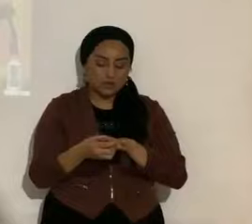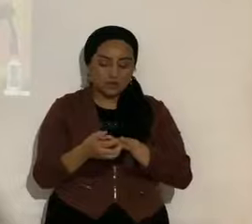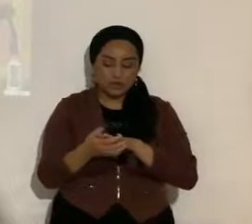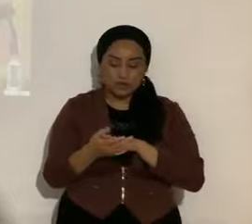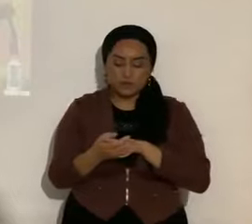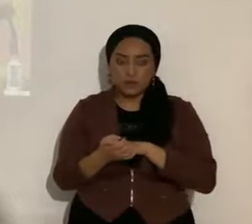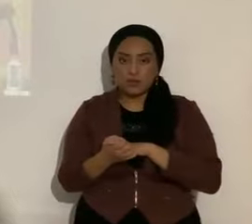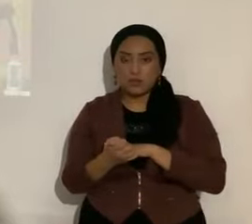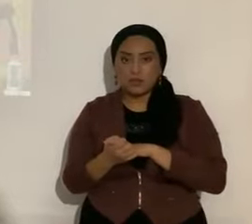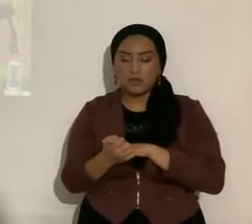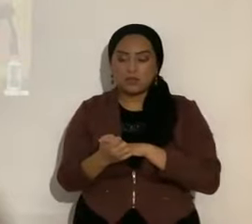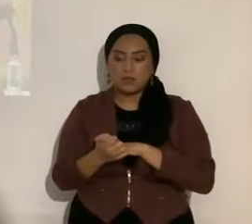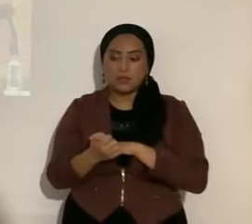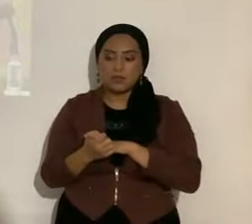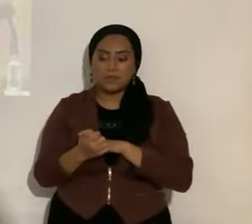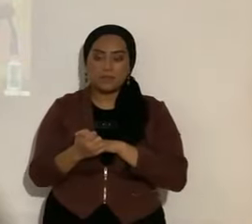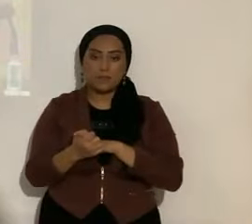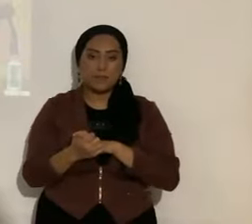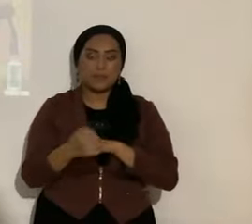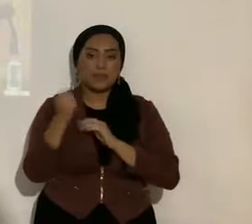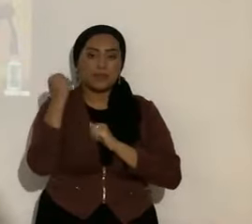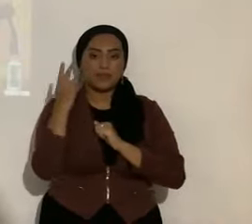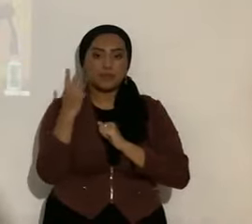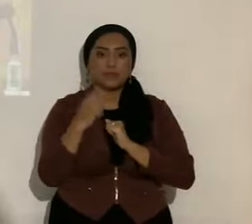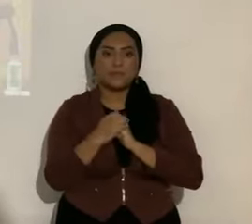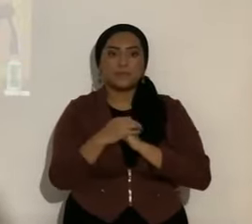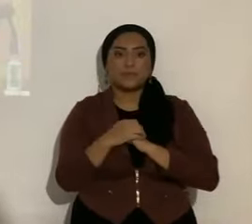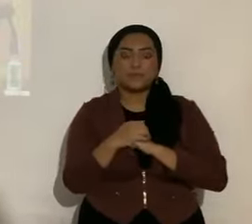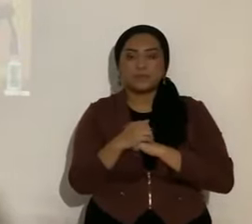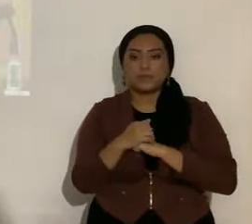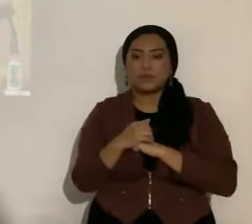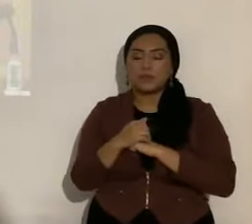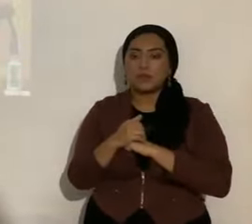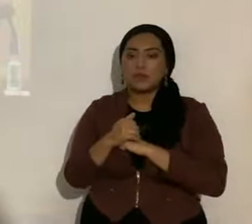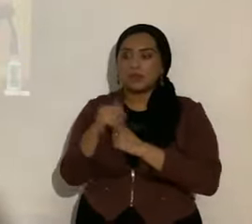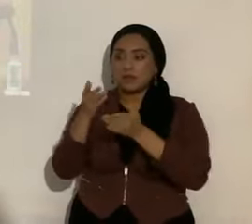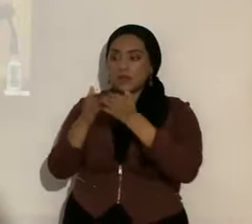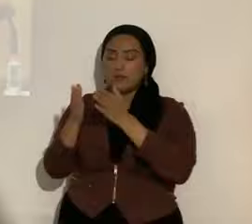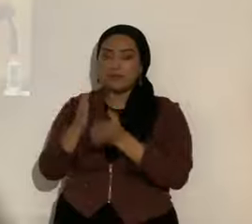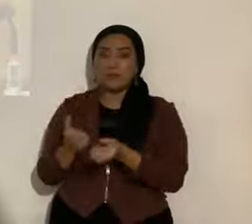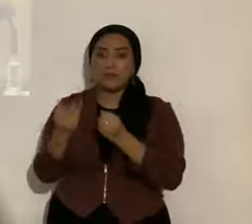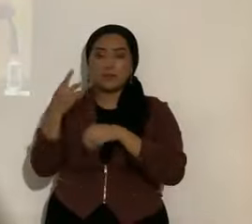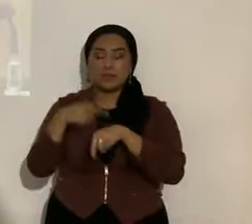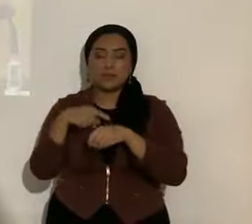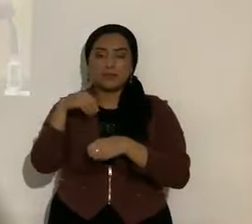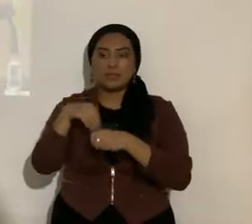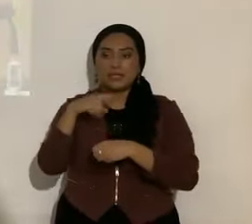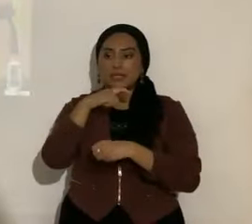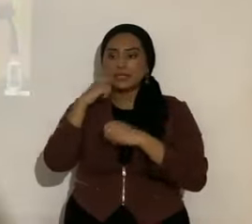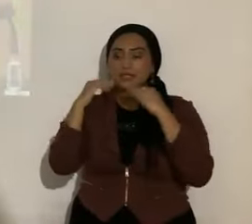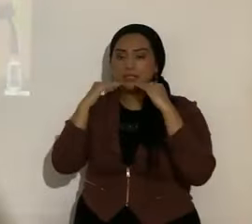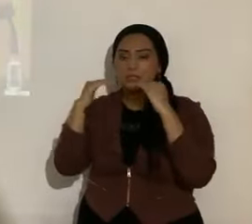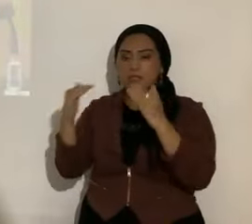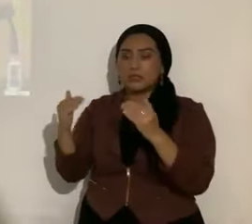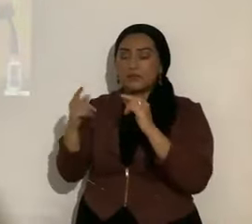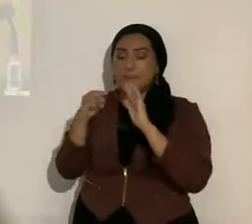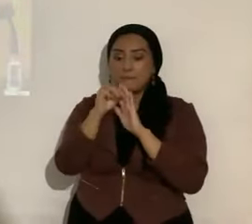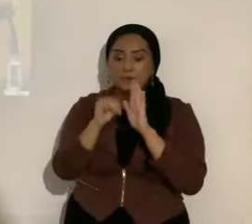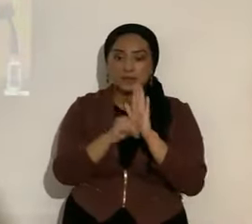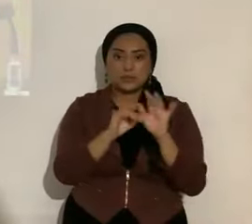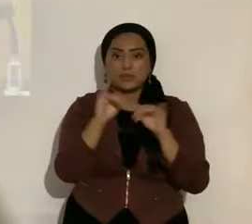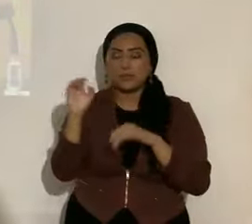cielo, Elías. 2. Su ministerio fue muchas veces en el desierto, tanto de Moisés